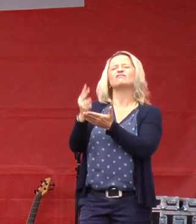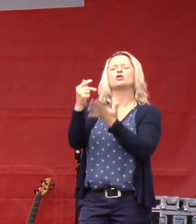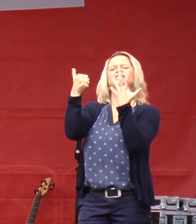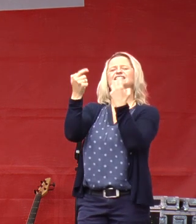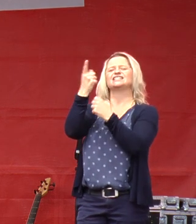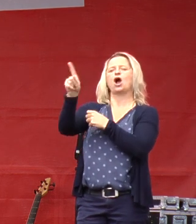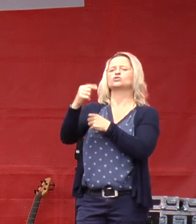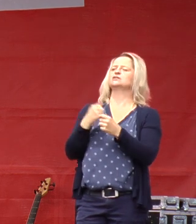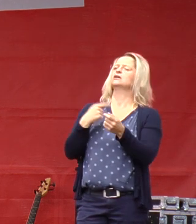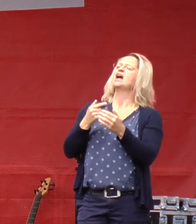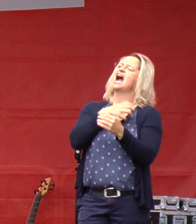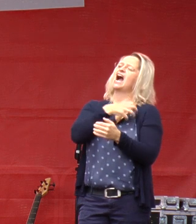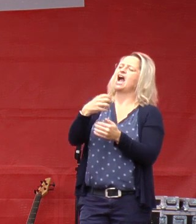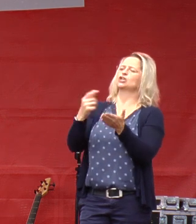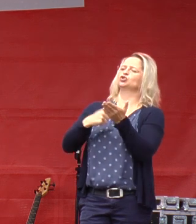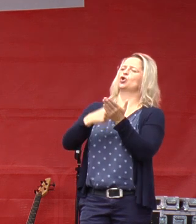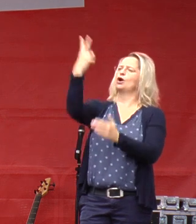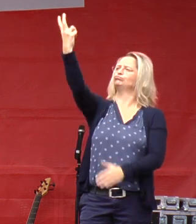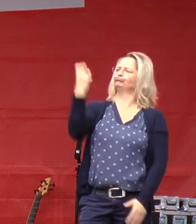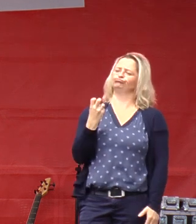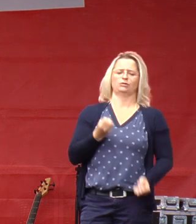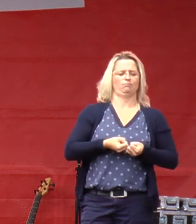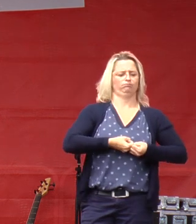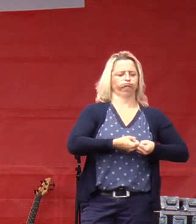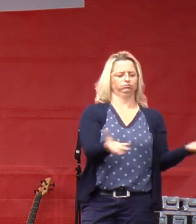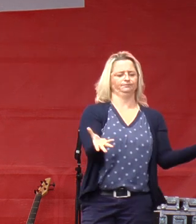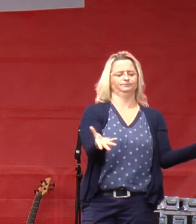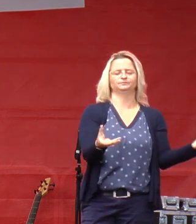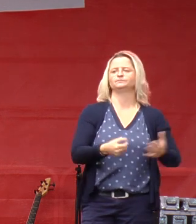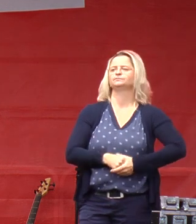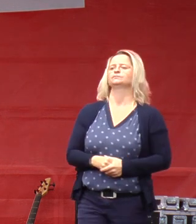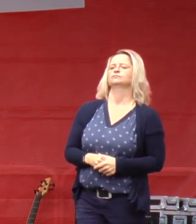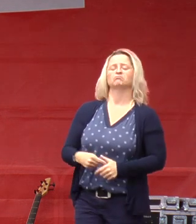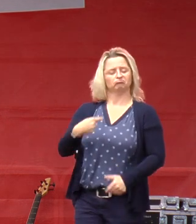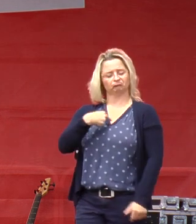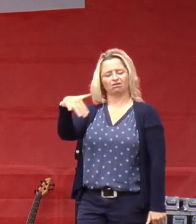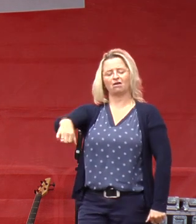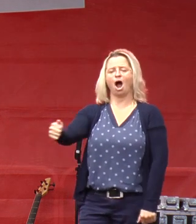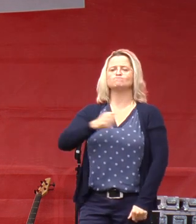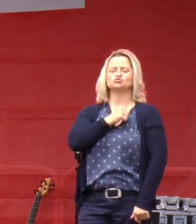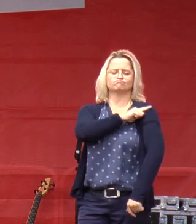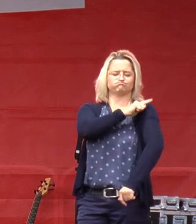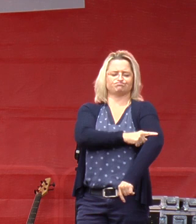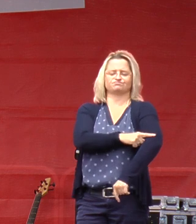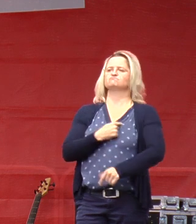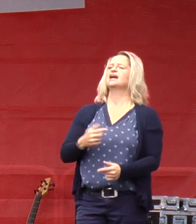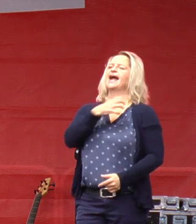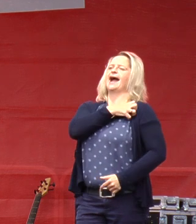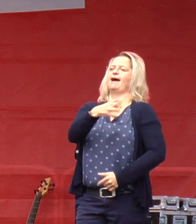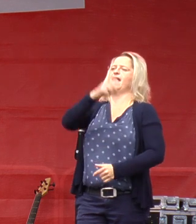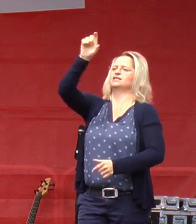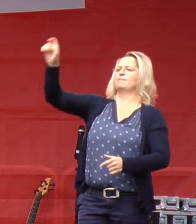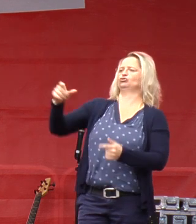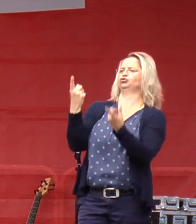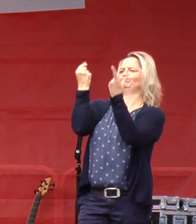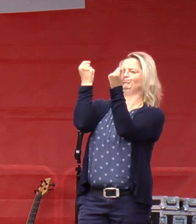260.000. Wir sind also eine Partei, die Mumm hat, auch die Reichen ranzuziehen zur Kasse.